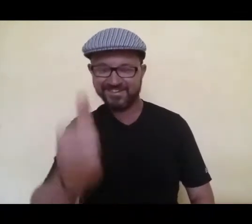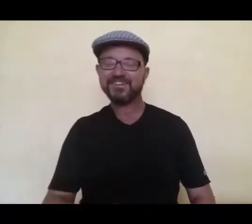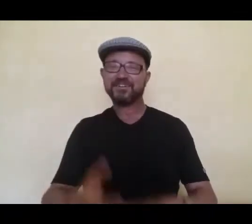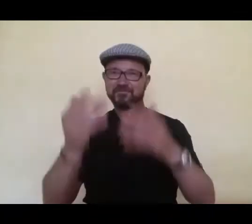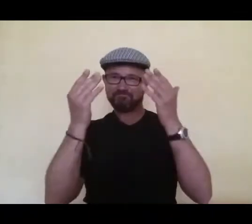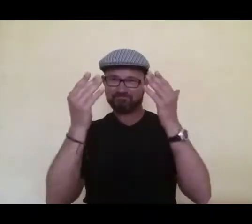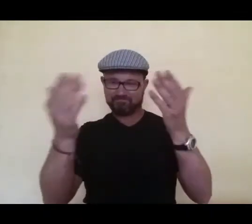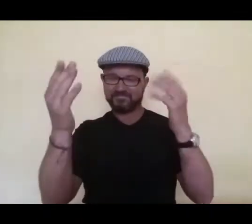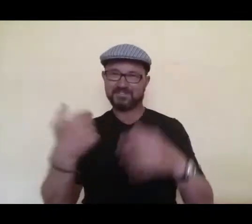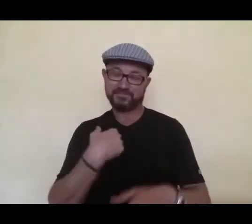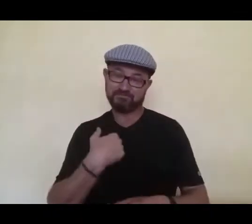genial.